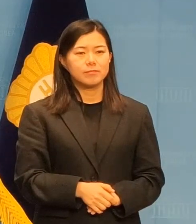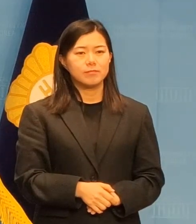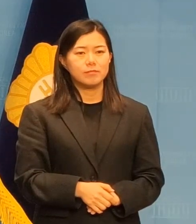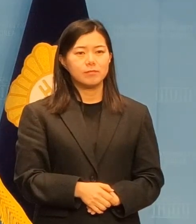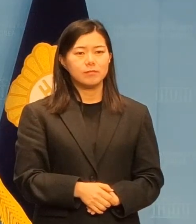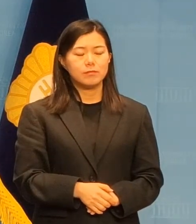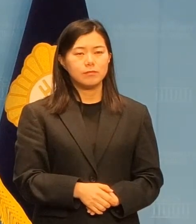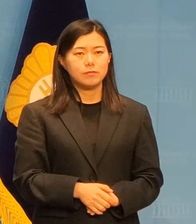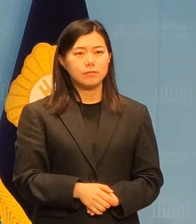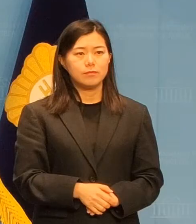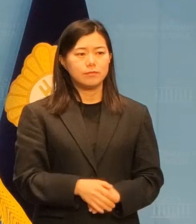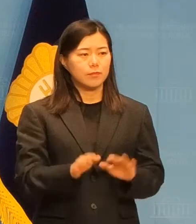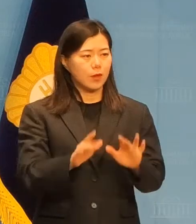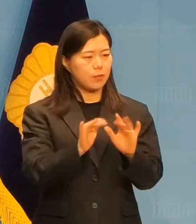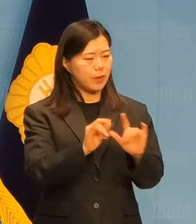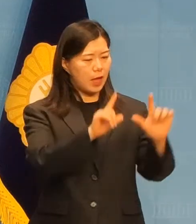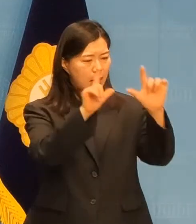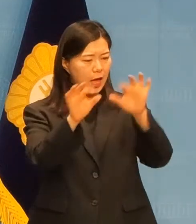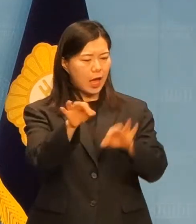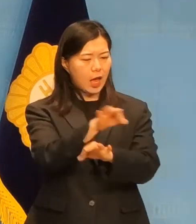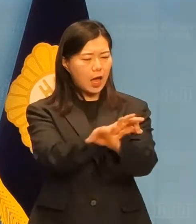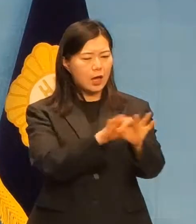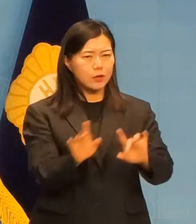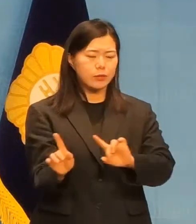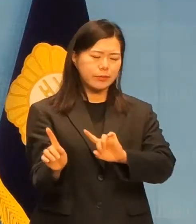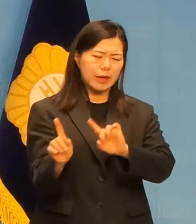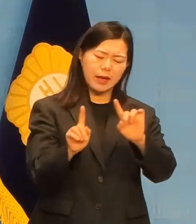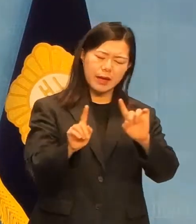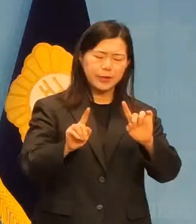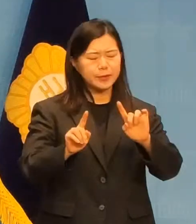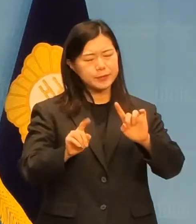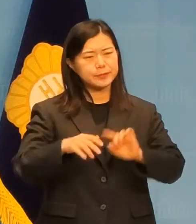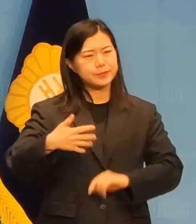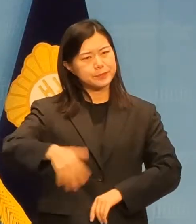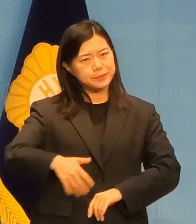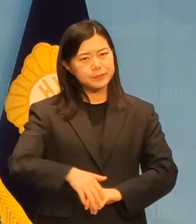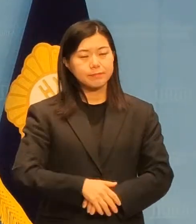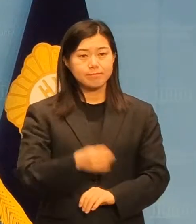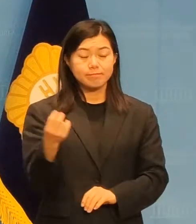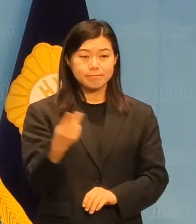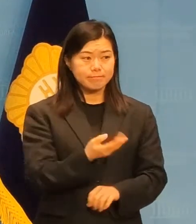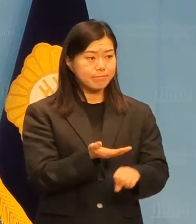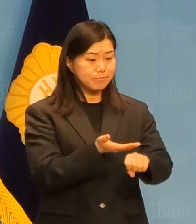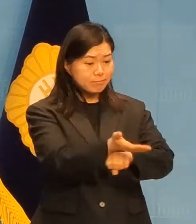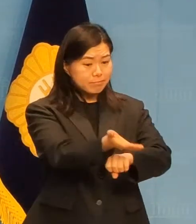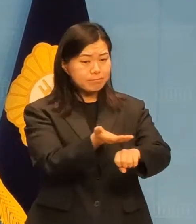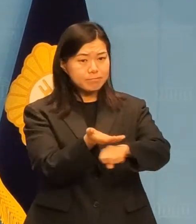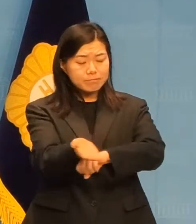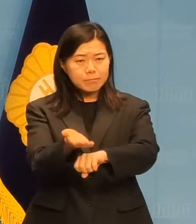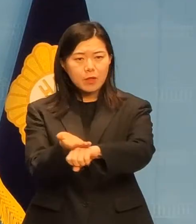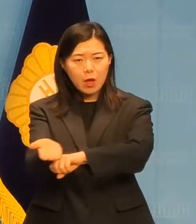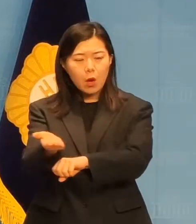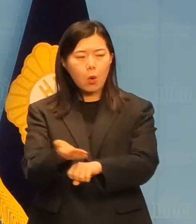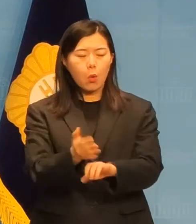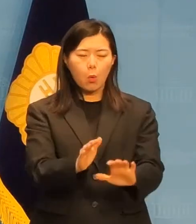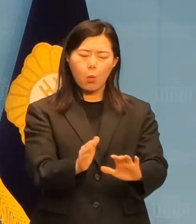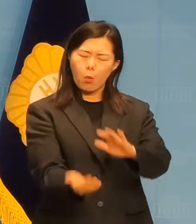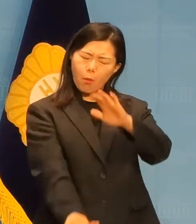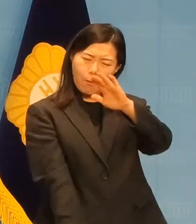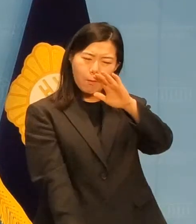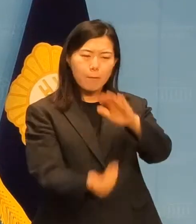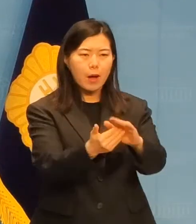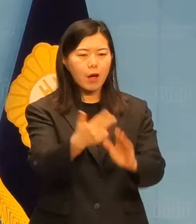좀 민생 경제가 회복되지 못하고 있고, 비록 수출이 역사적 최초로 7천억